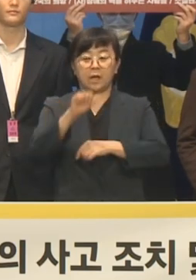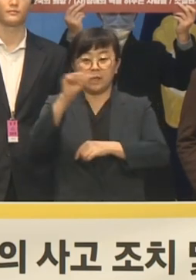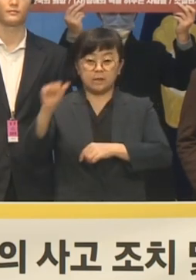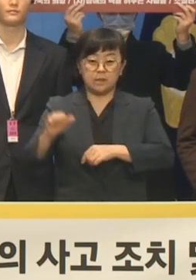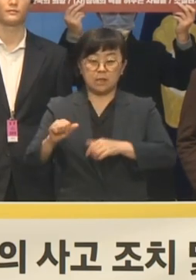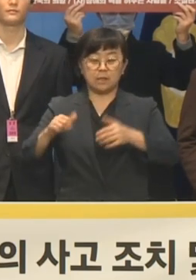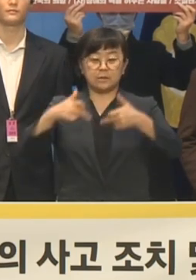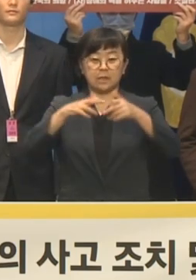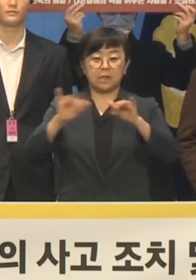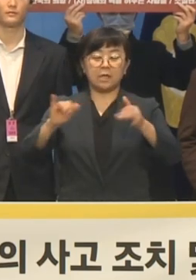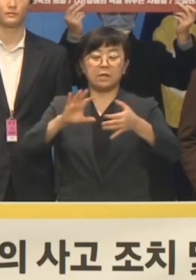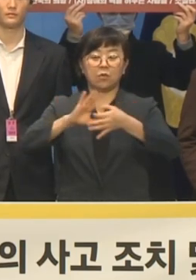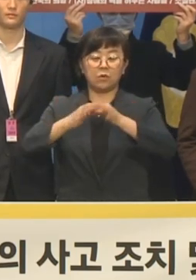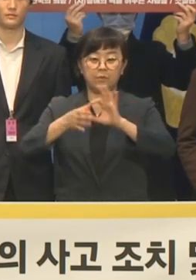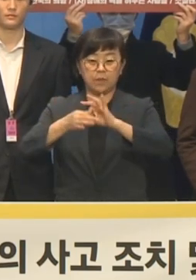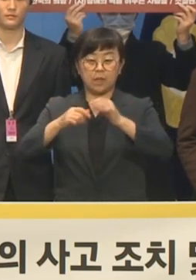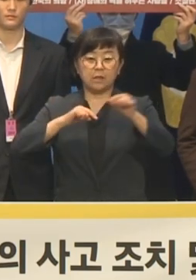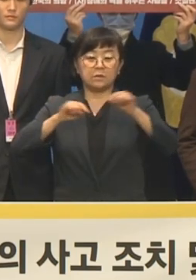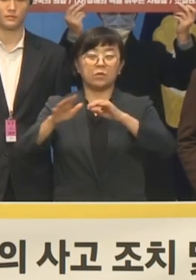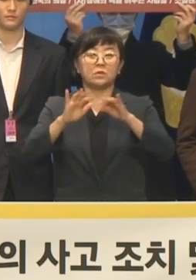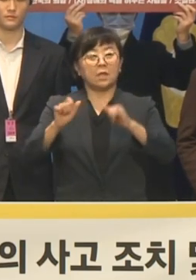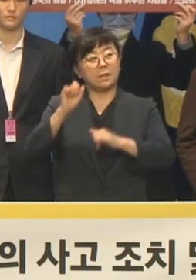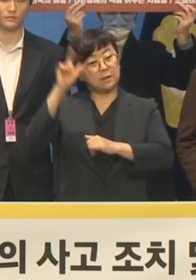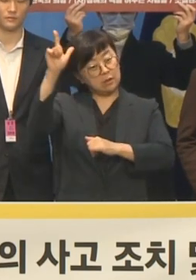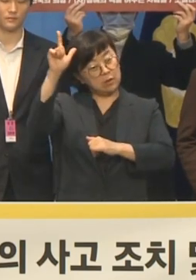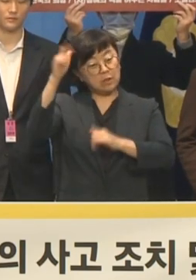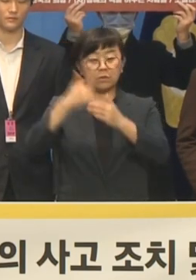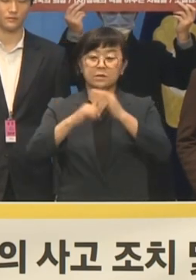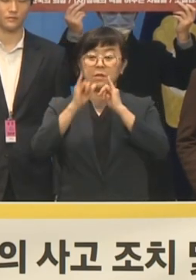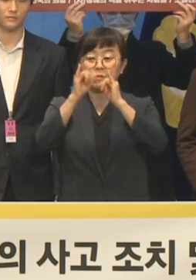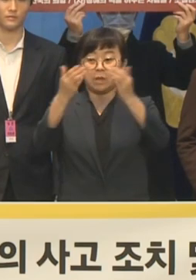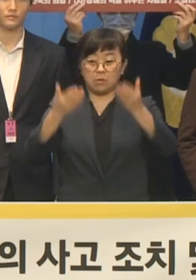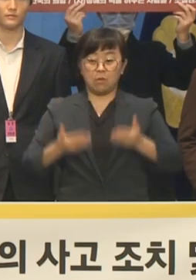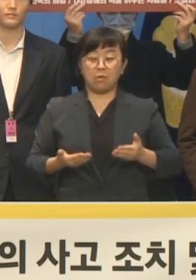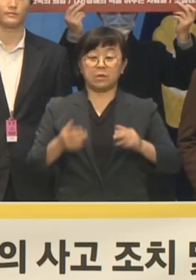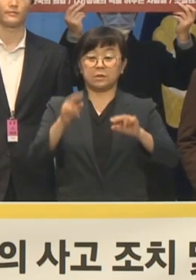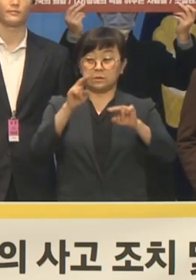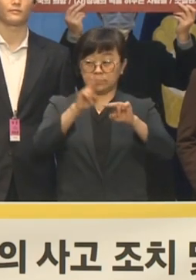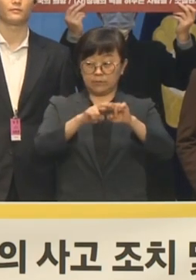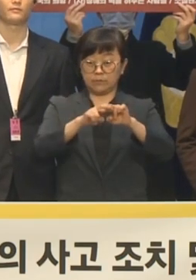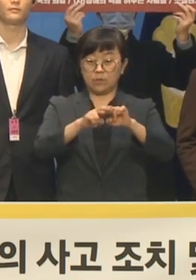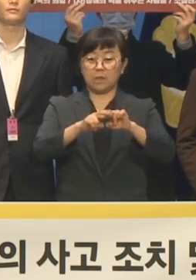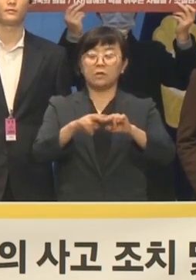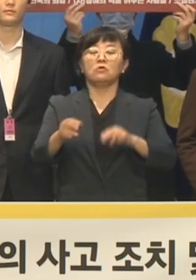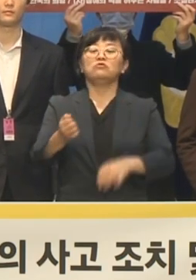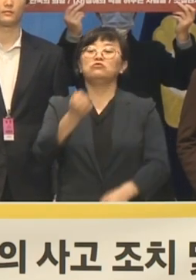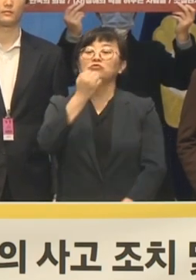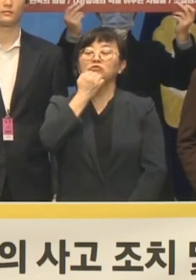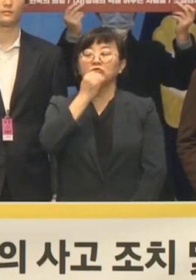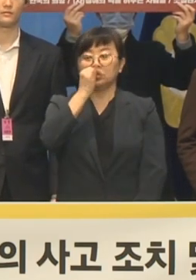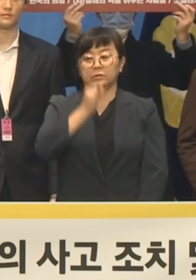우수 지도자상을 받고 그 자리에 웃고 있을 겁니다.